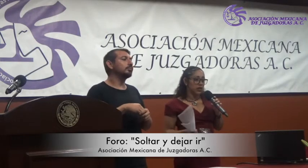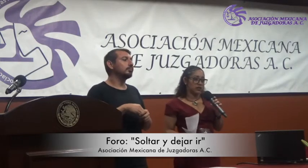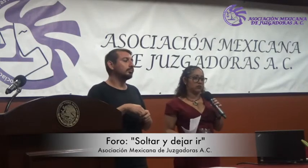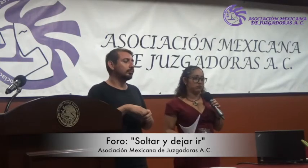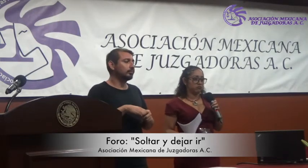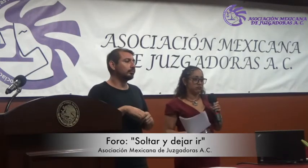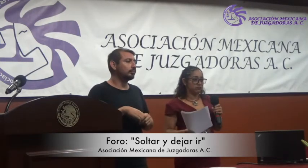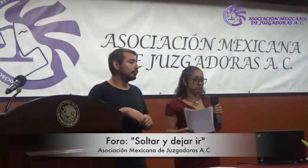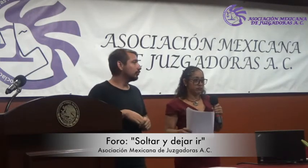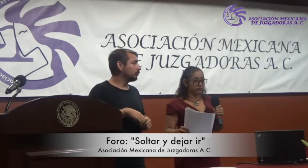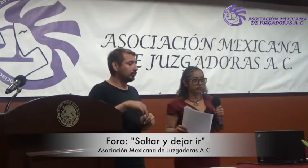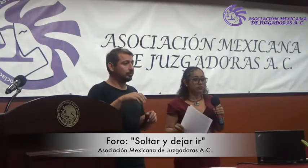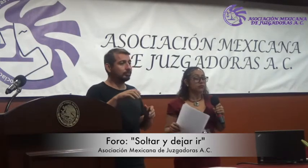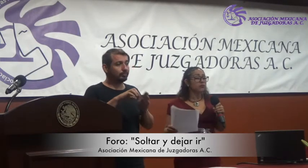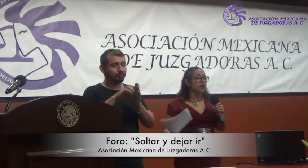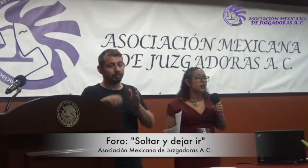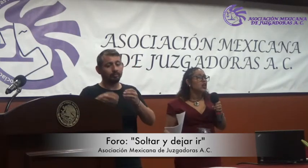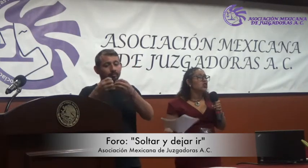por la muerte.